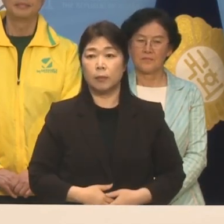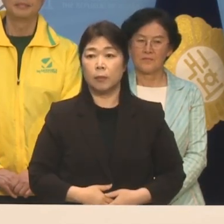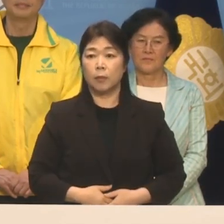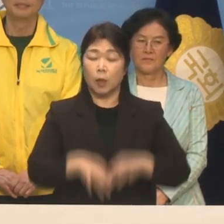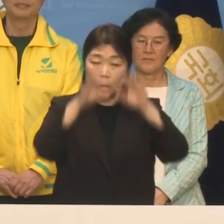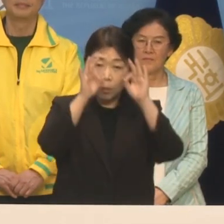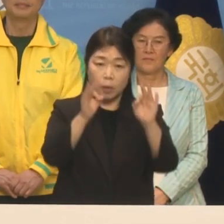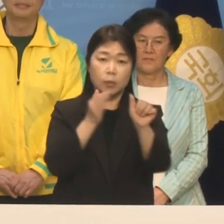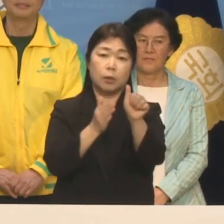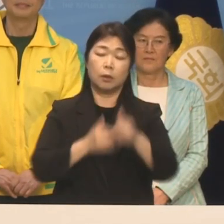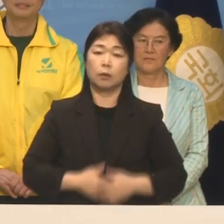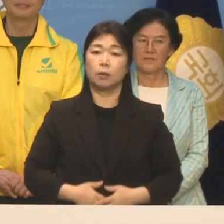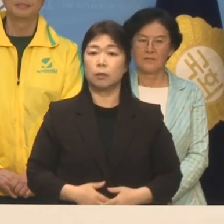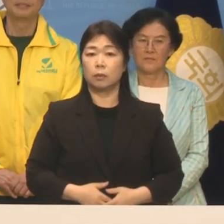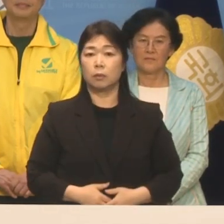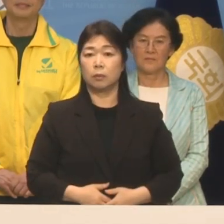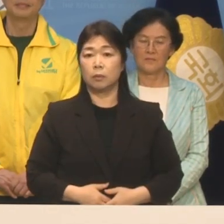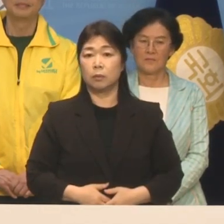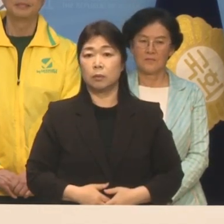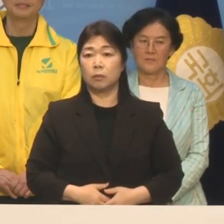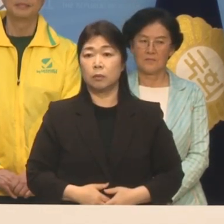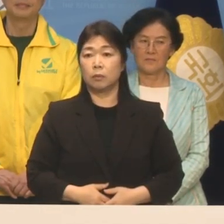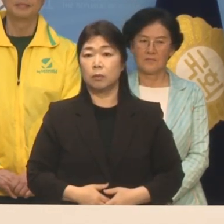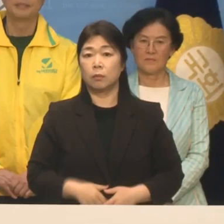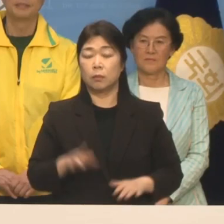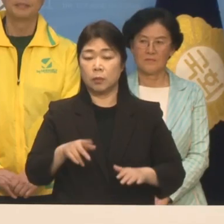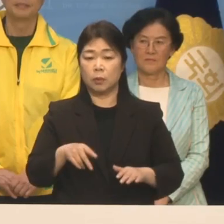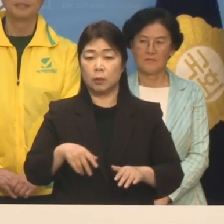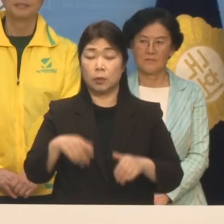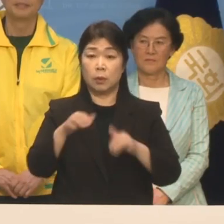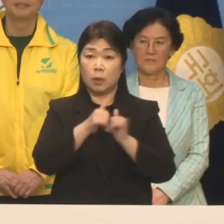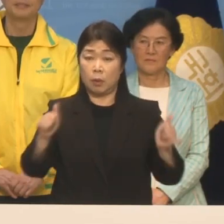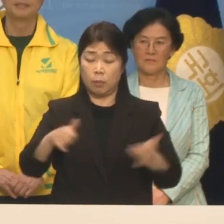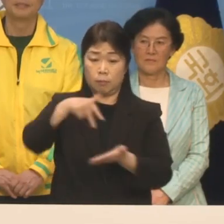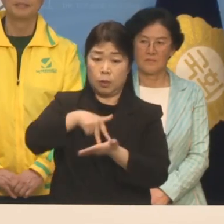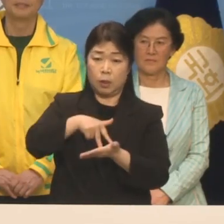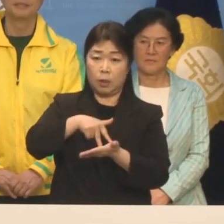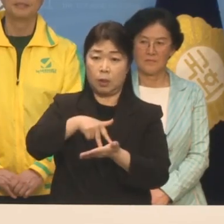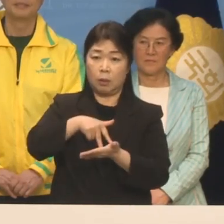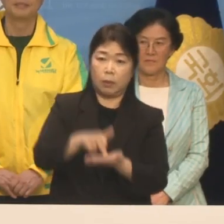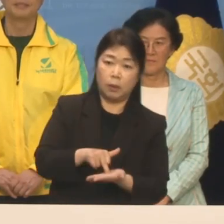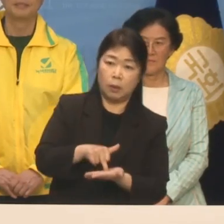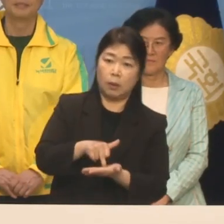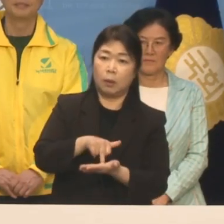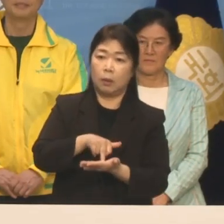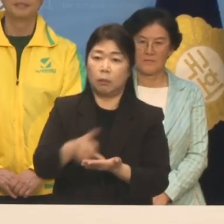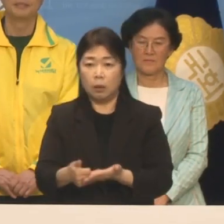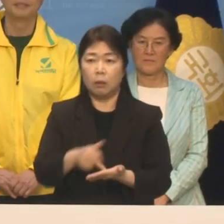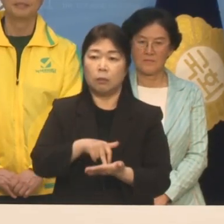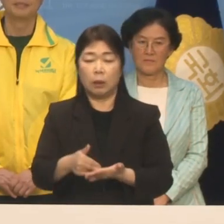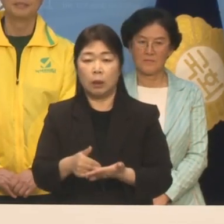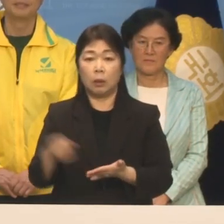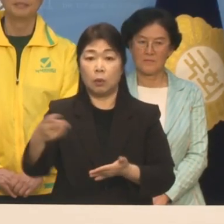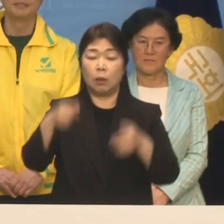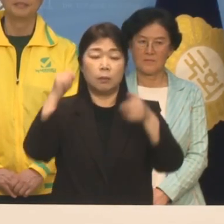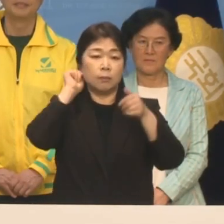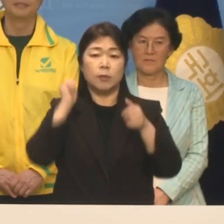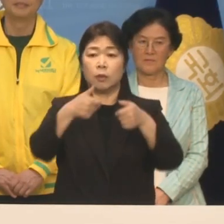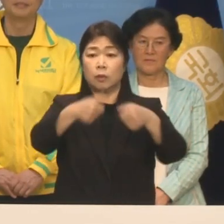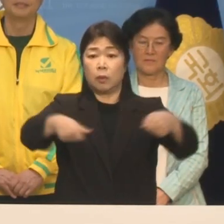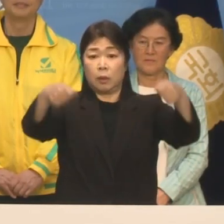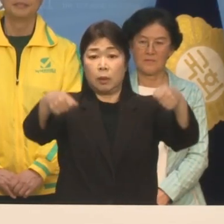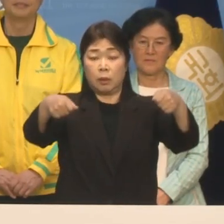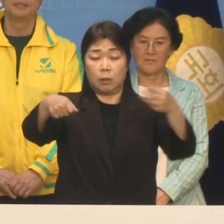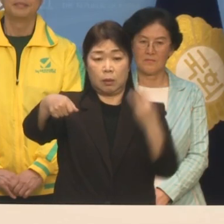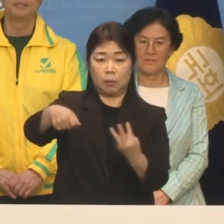보십시오. 두 발로 서다 한 발이 망가지면 절른 발이 됩니다. 솥단지도 세 발이 제일